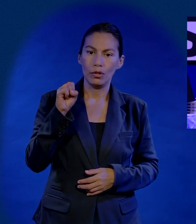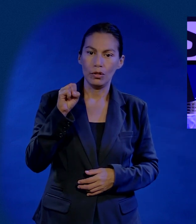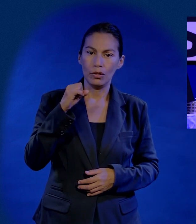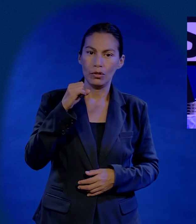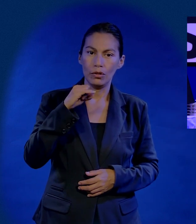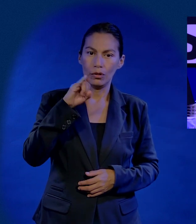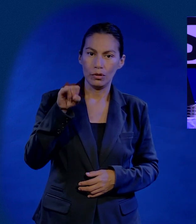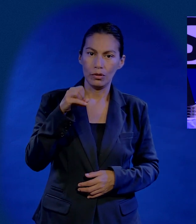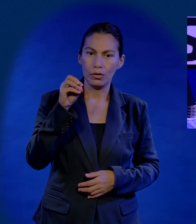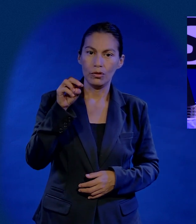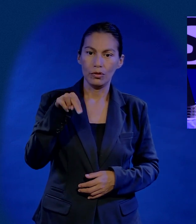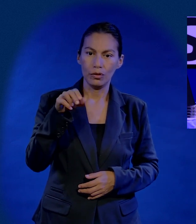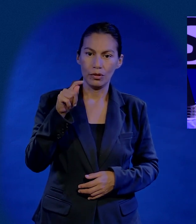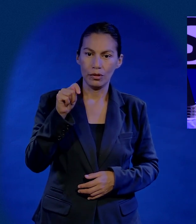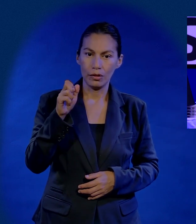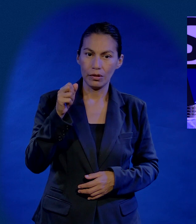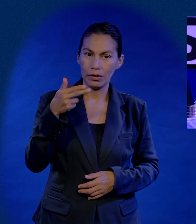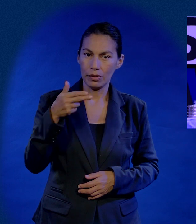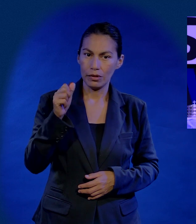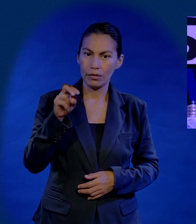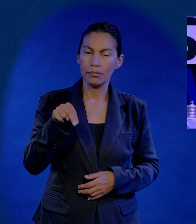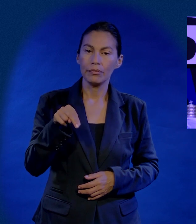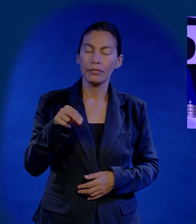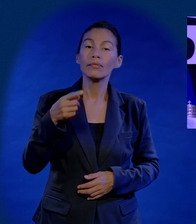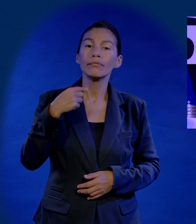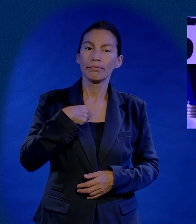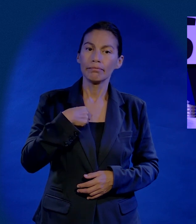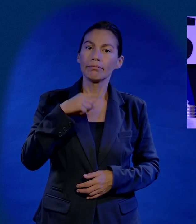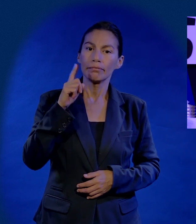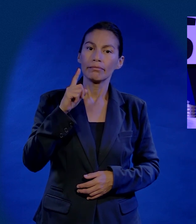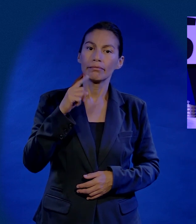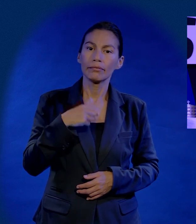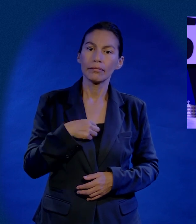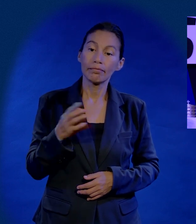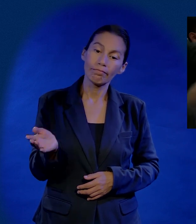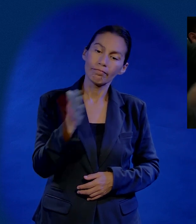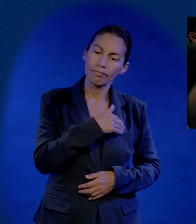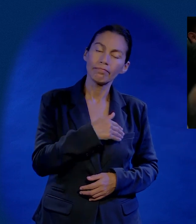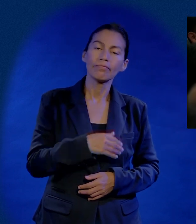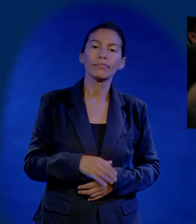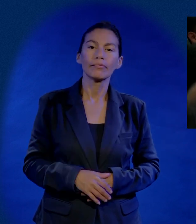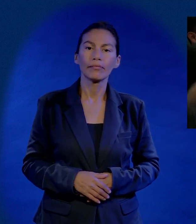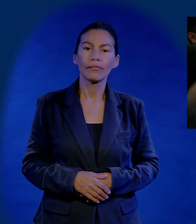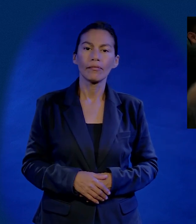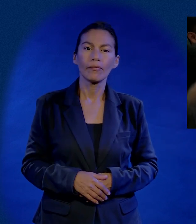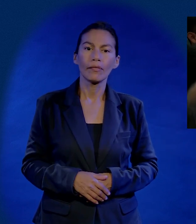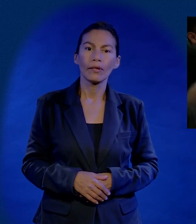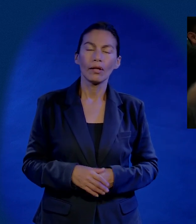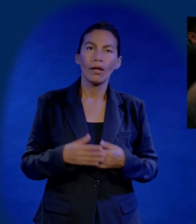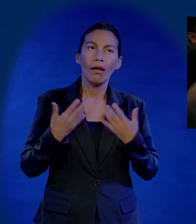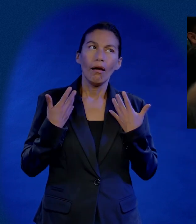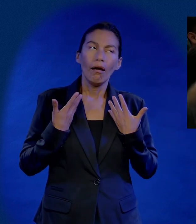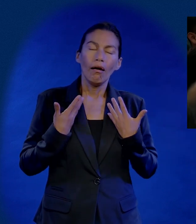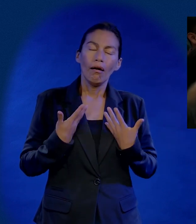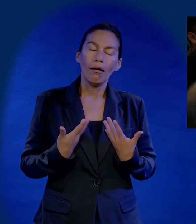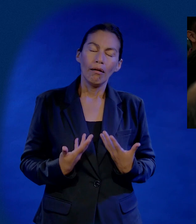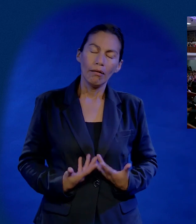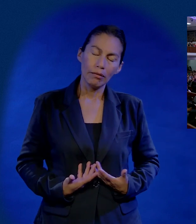Luis Jonathan, mire, cuando me dice así, es serio. Luis Jonathan,